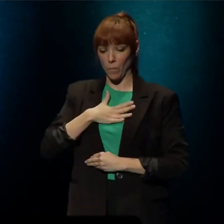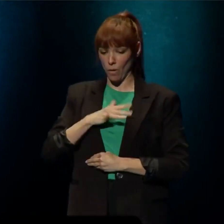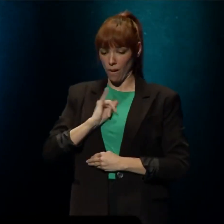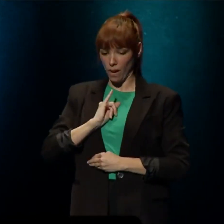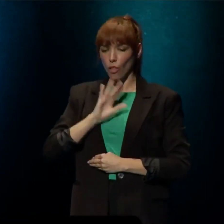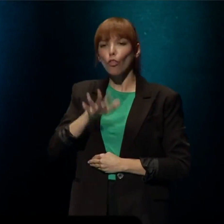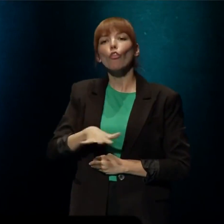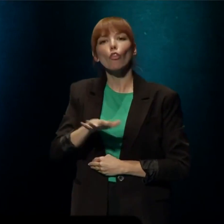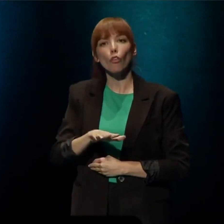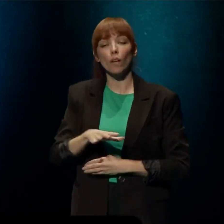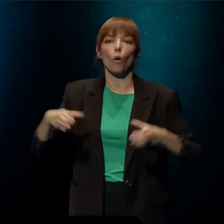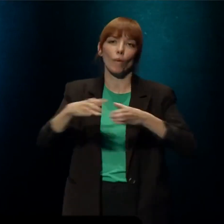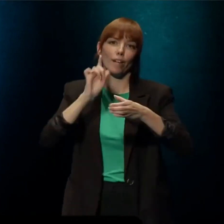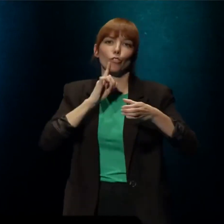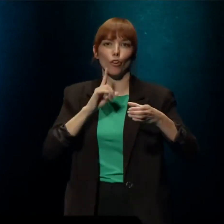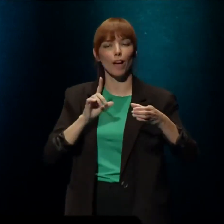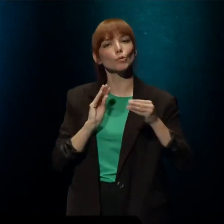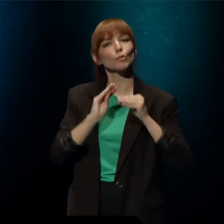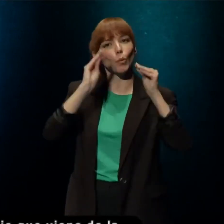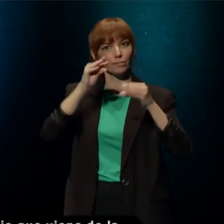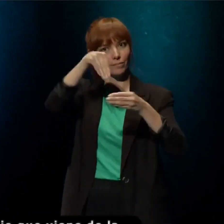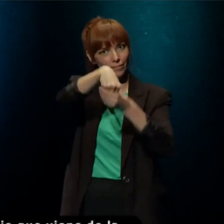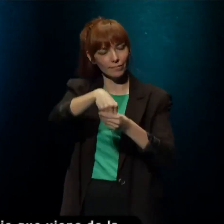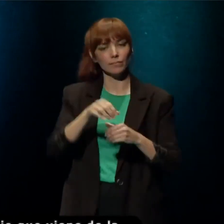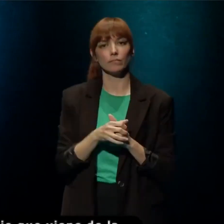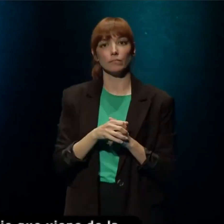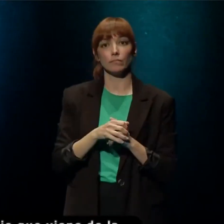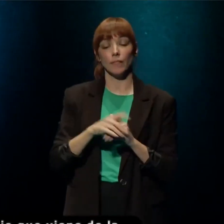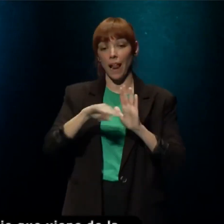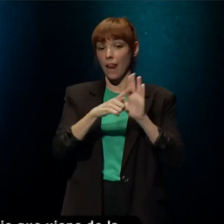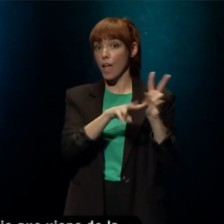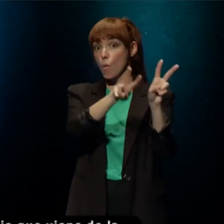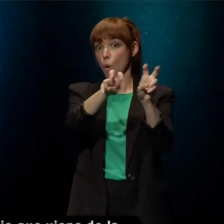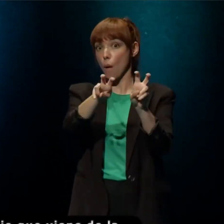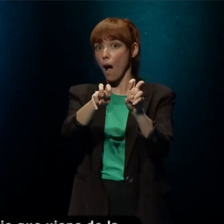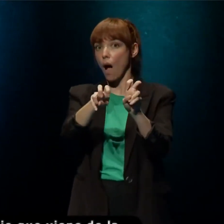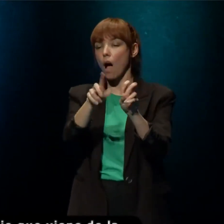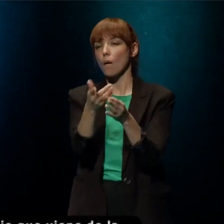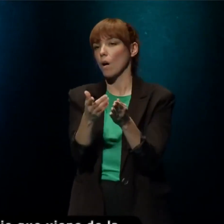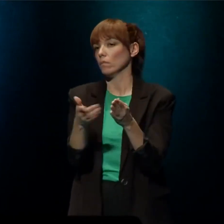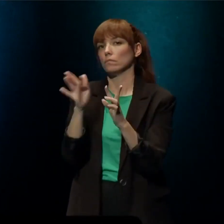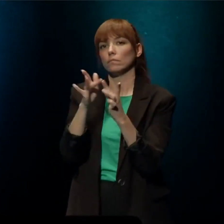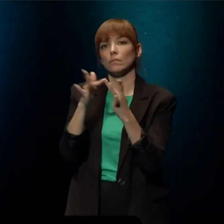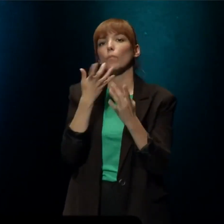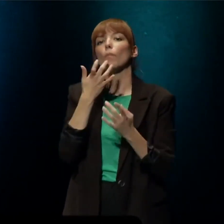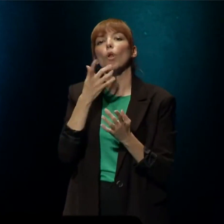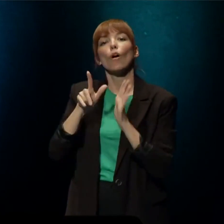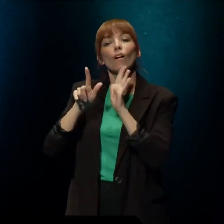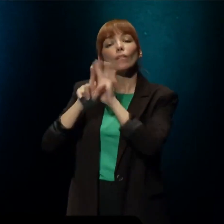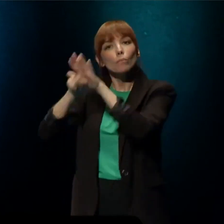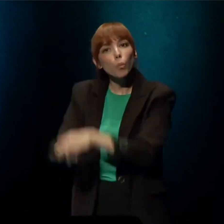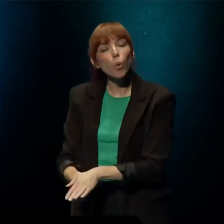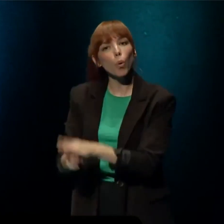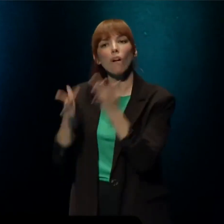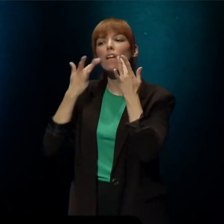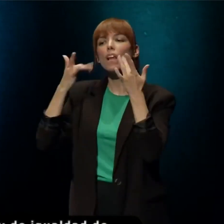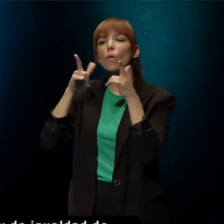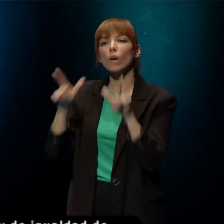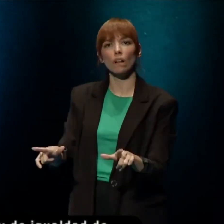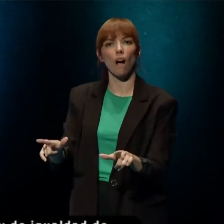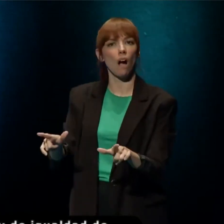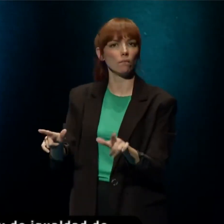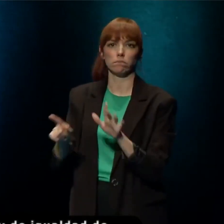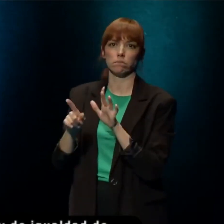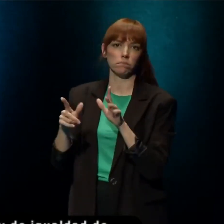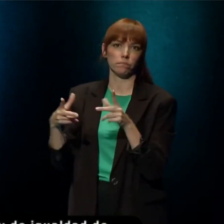sorda. La nueva Ley de Igualdad de Trato incluye la discriminación lingüística, un motivo de exclusión